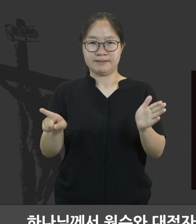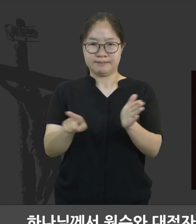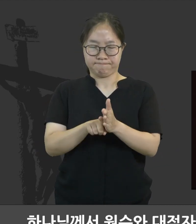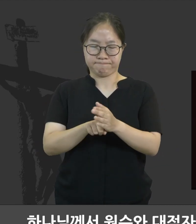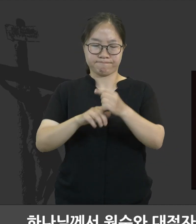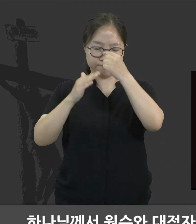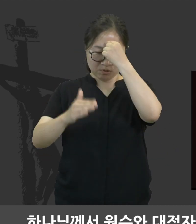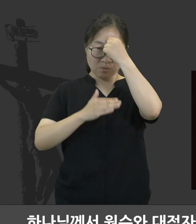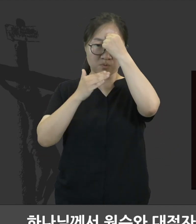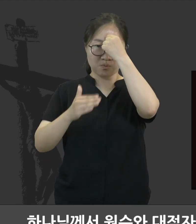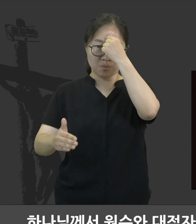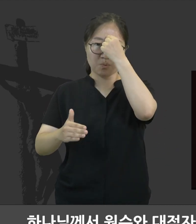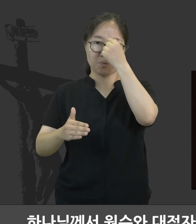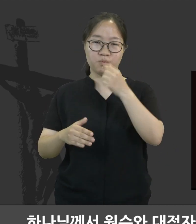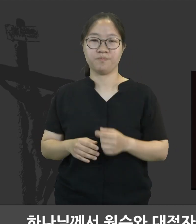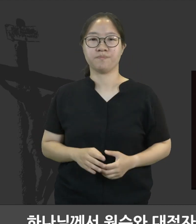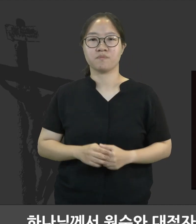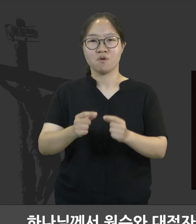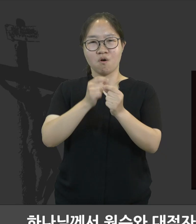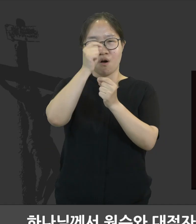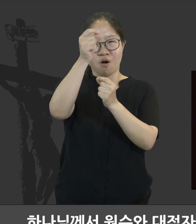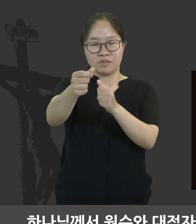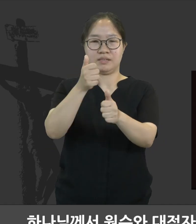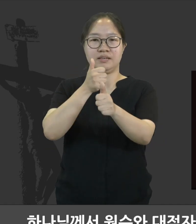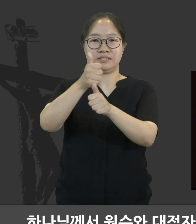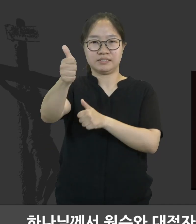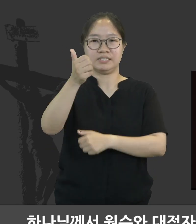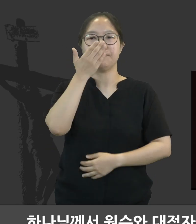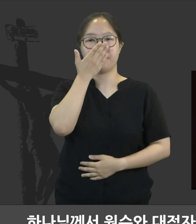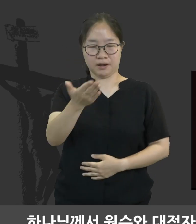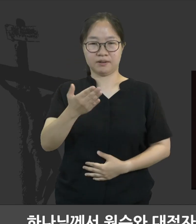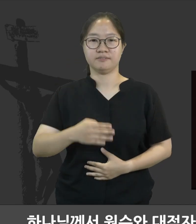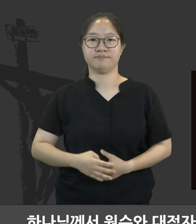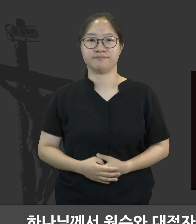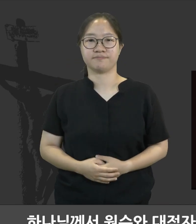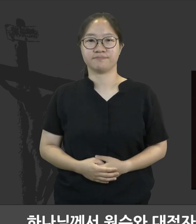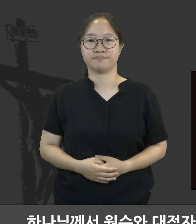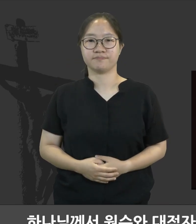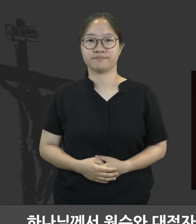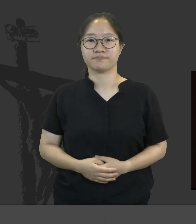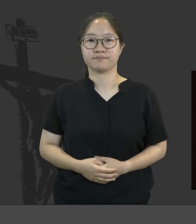성도들은 영원한 승리를 누릴 것이기 때문입니다.